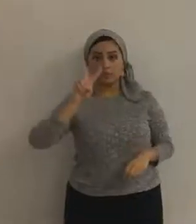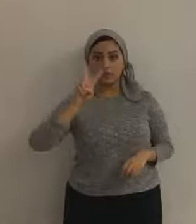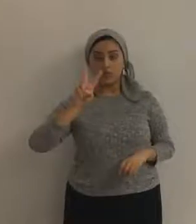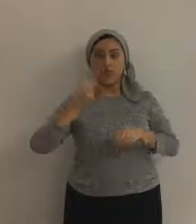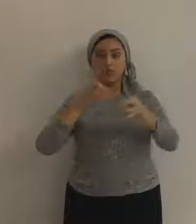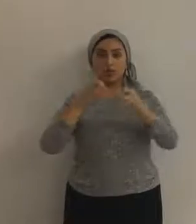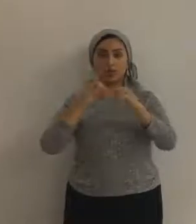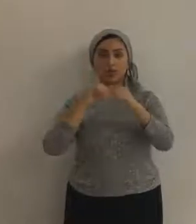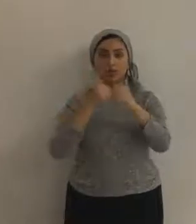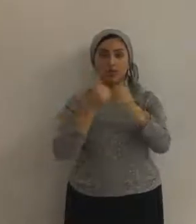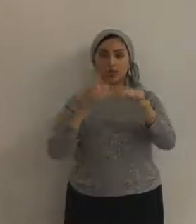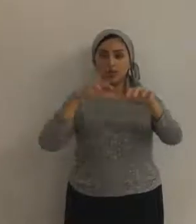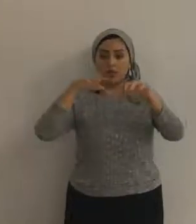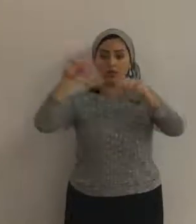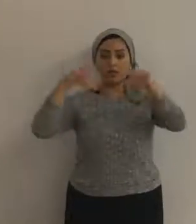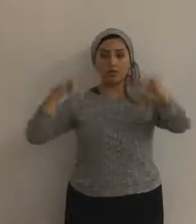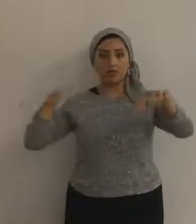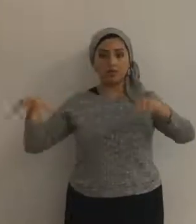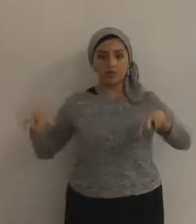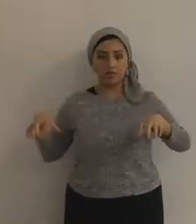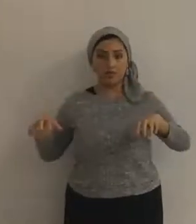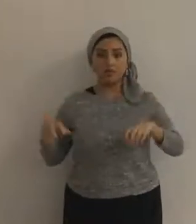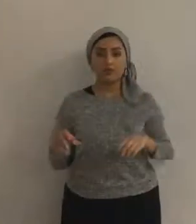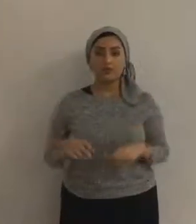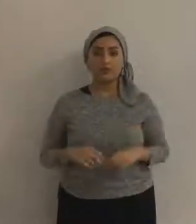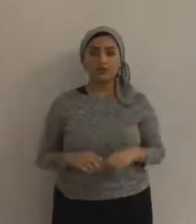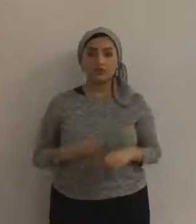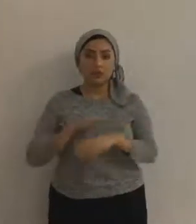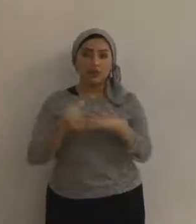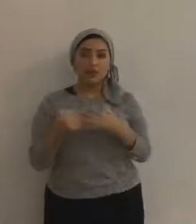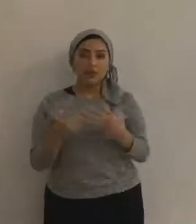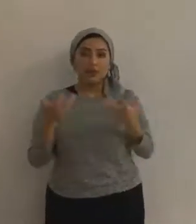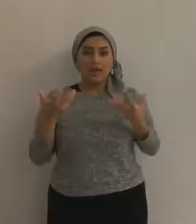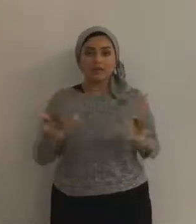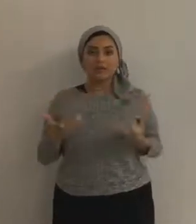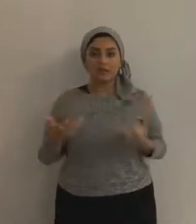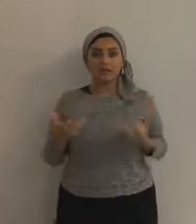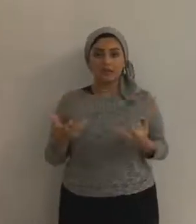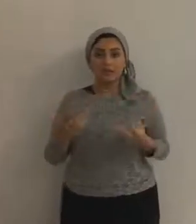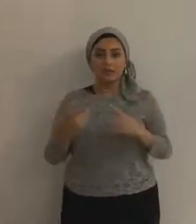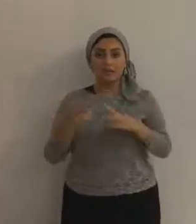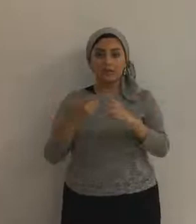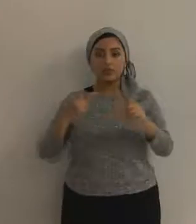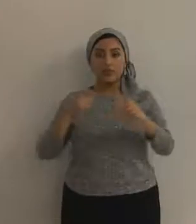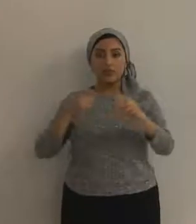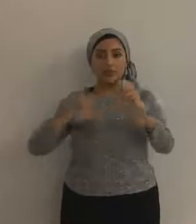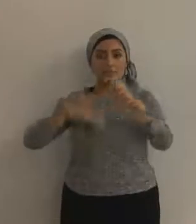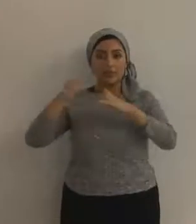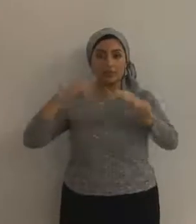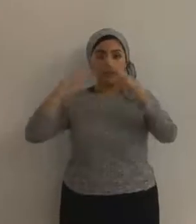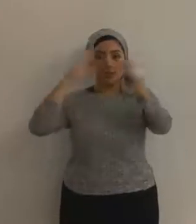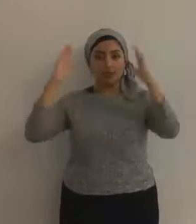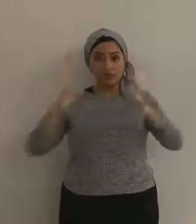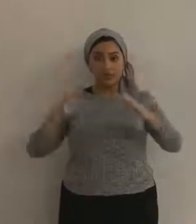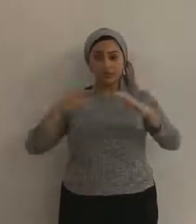reparten las cargas. Todo el peso de una determinada estructura hacia los pilotes.